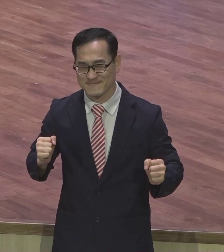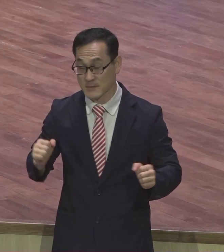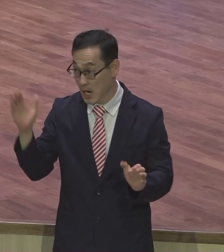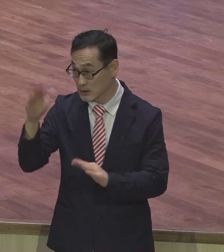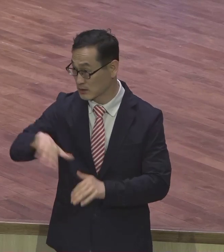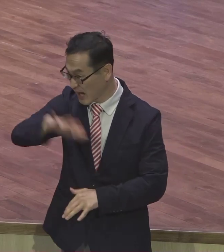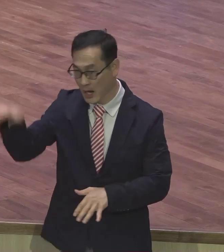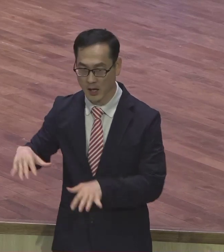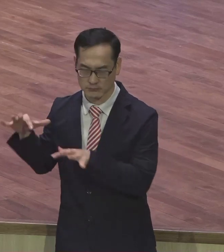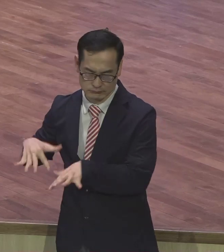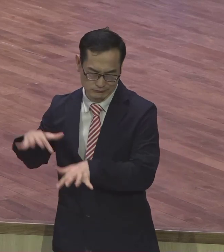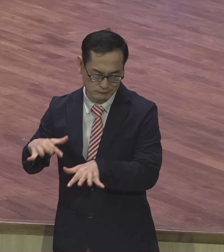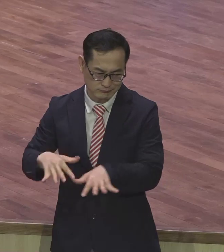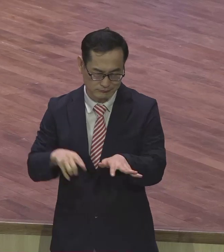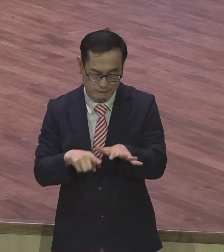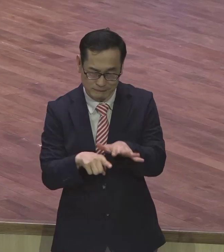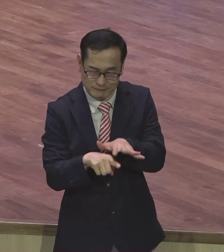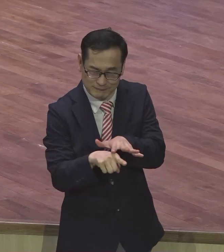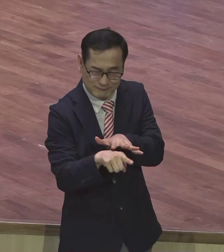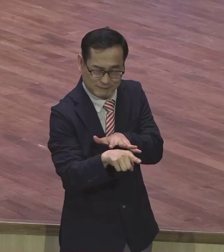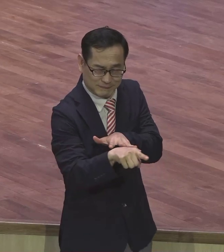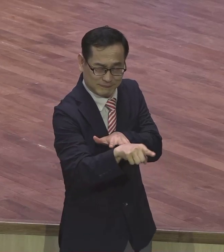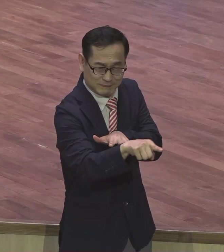대단하지요?